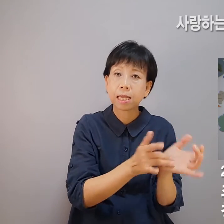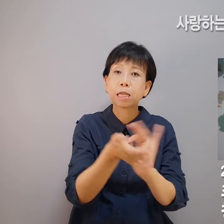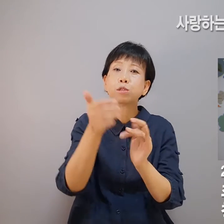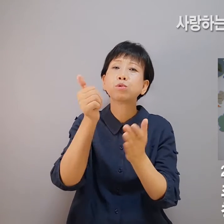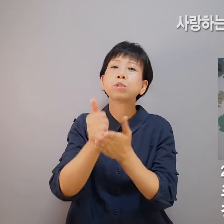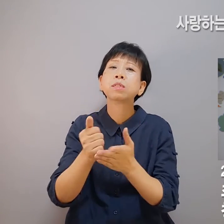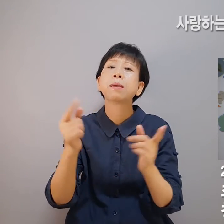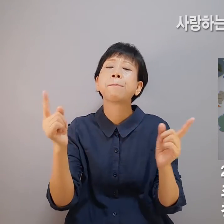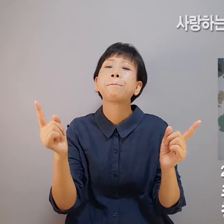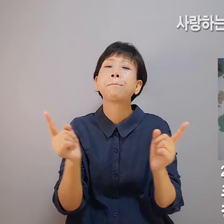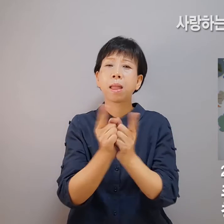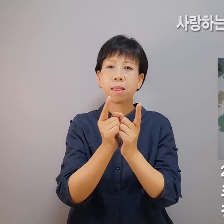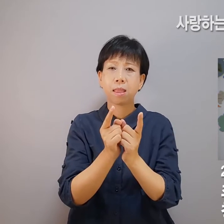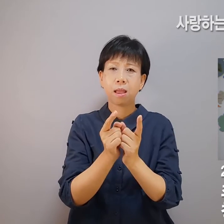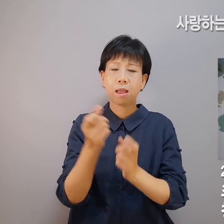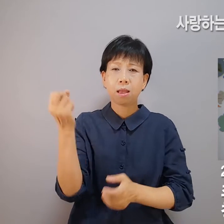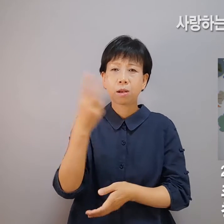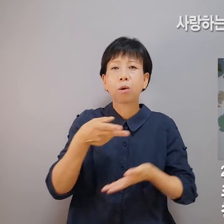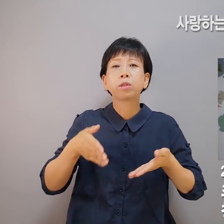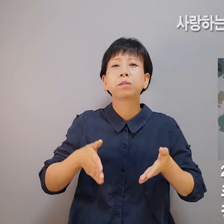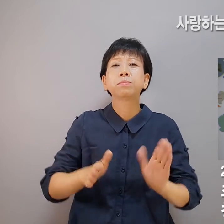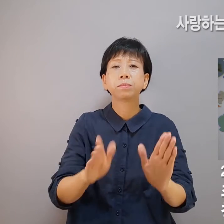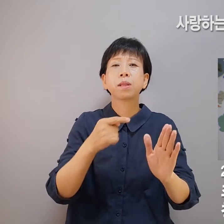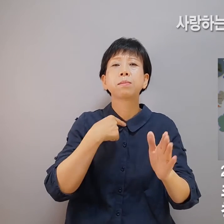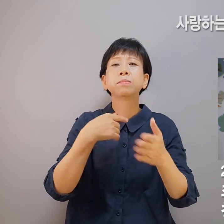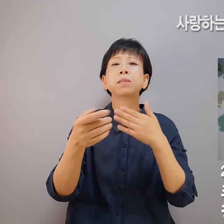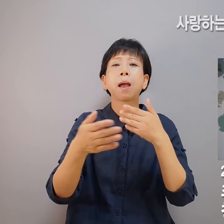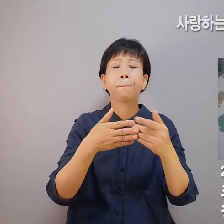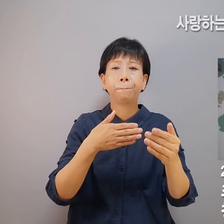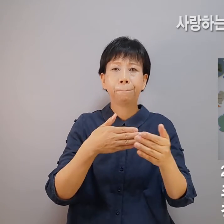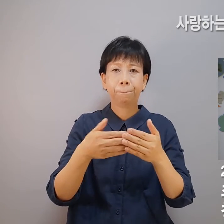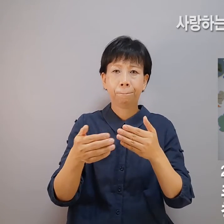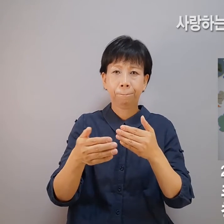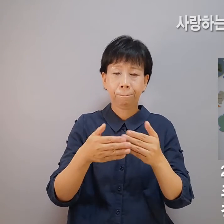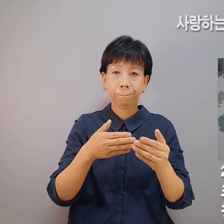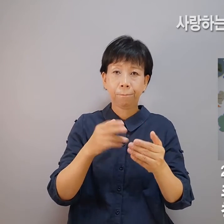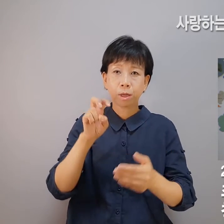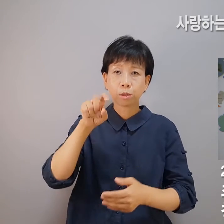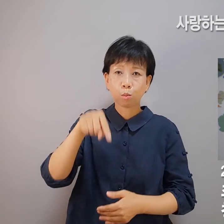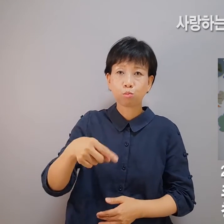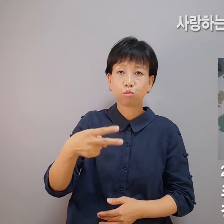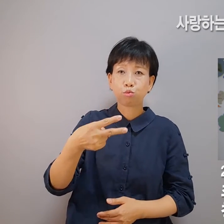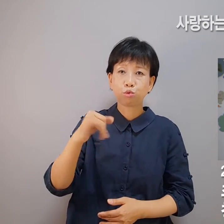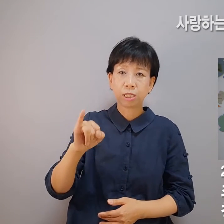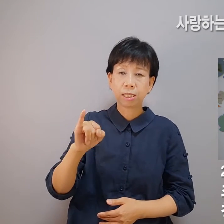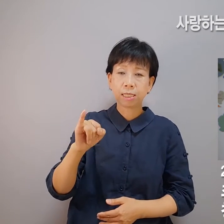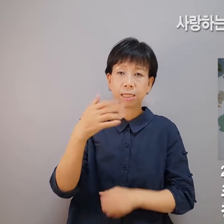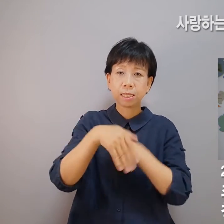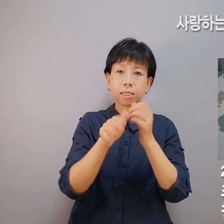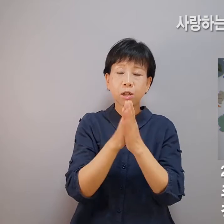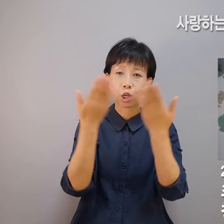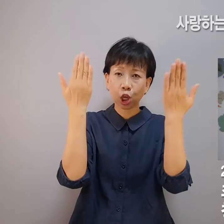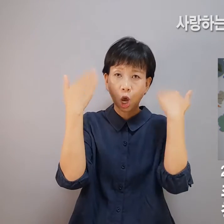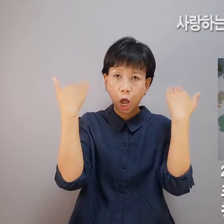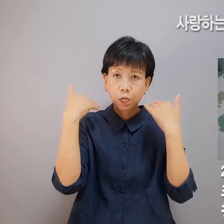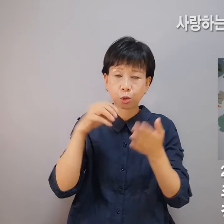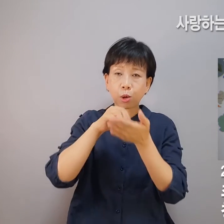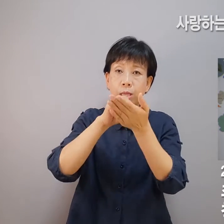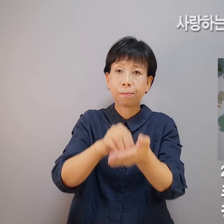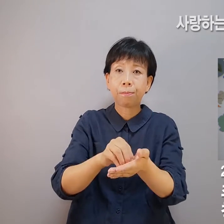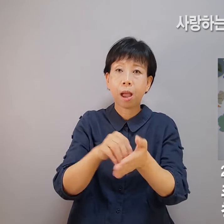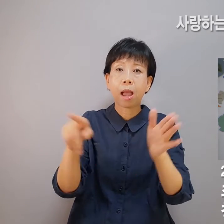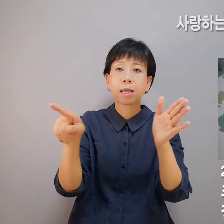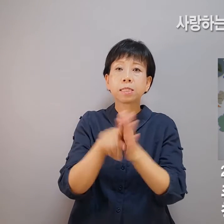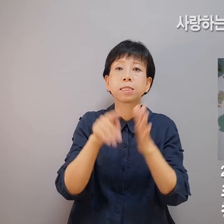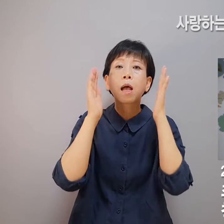체험한 거지요. 그리고 무디 성경학교에 입학을 해서 신학을 공부했습니다.